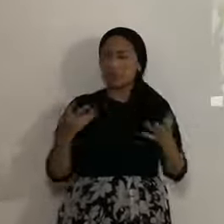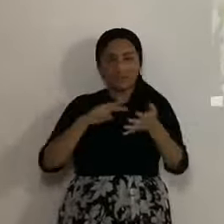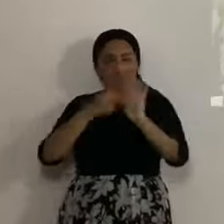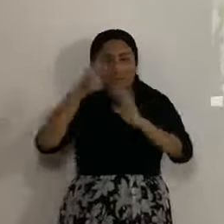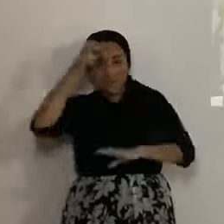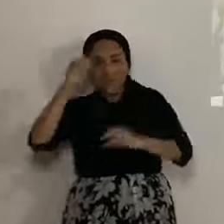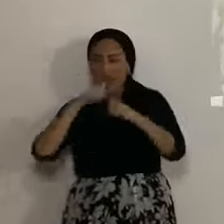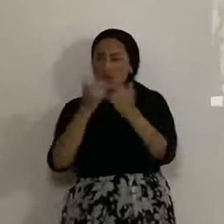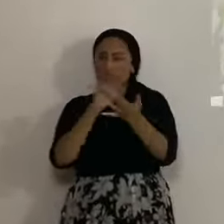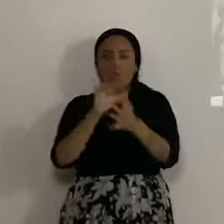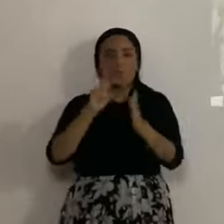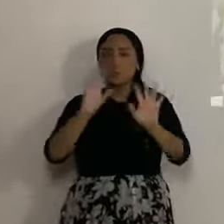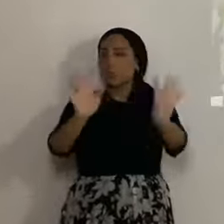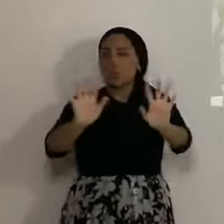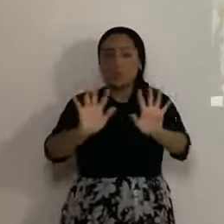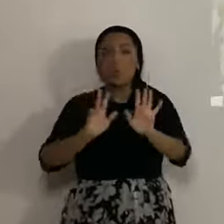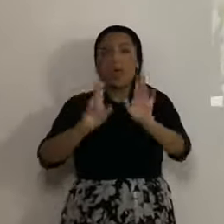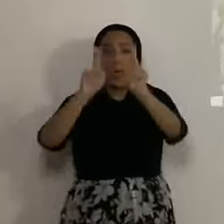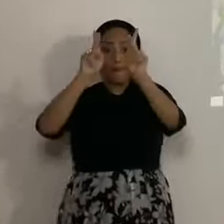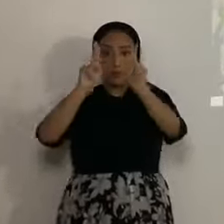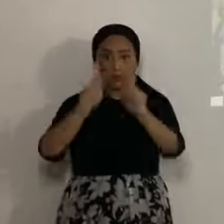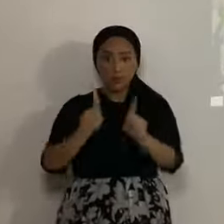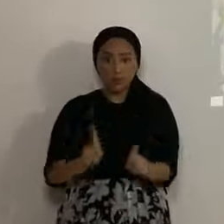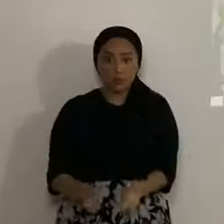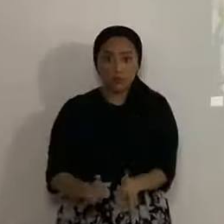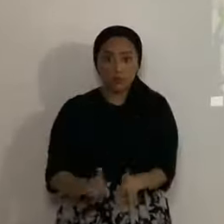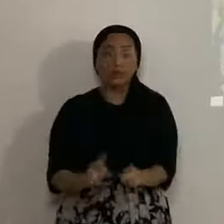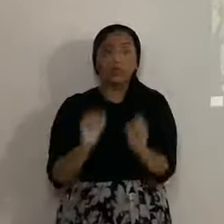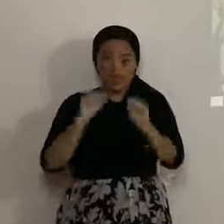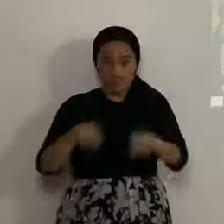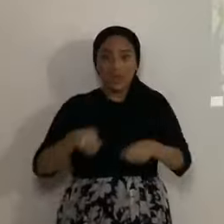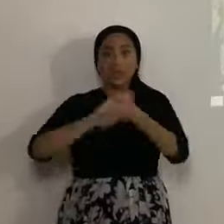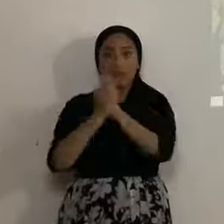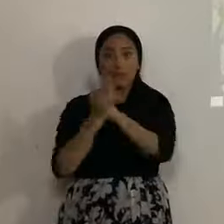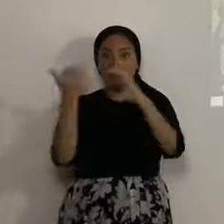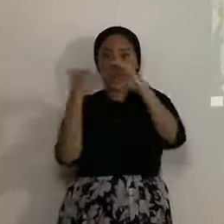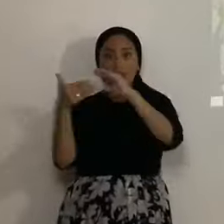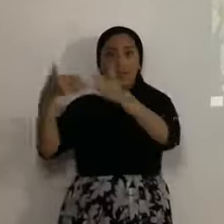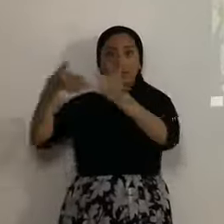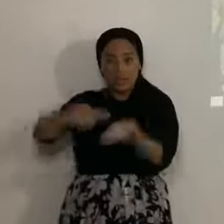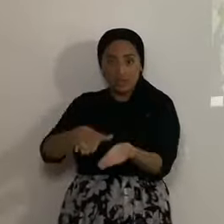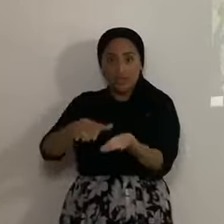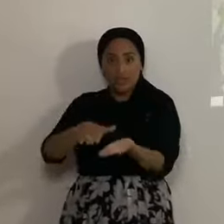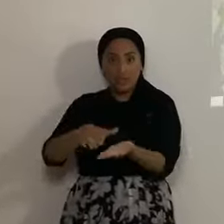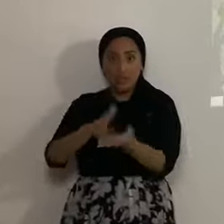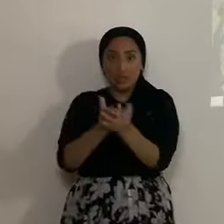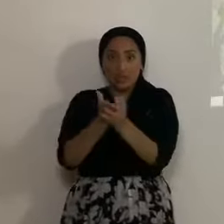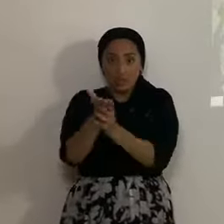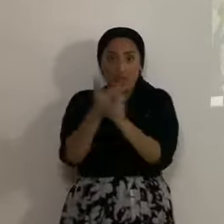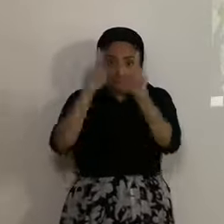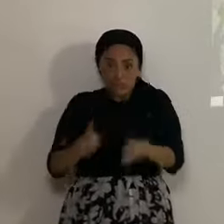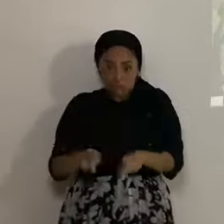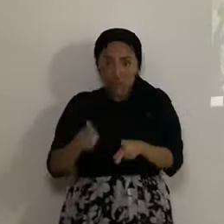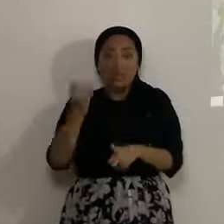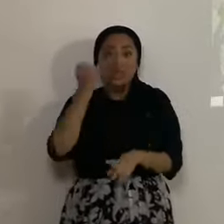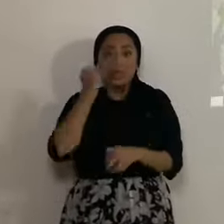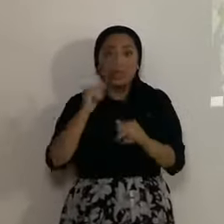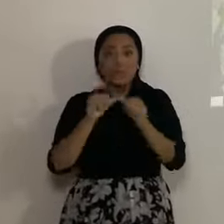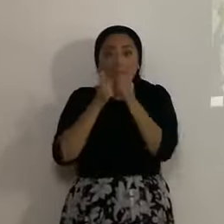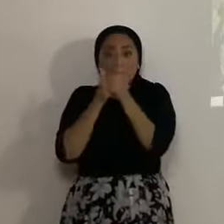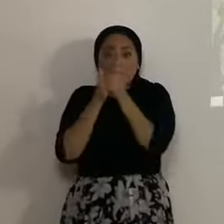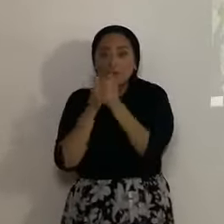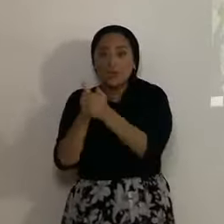demonios? ¿Cómo es eso? No, una persona se puede convertir en un mensajero de la muerte, un ser humano, si sigue a